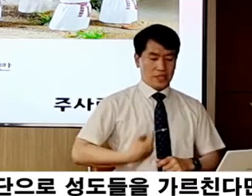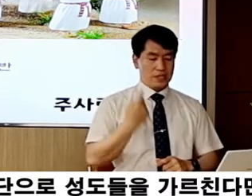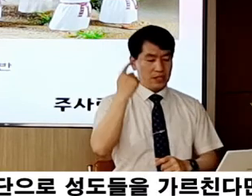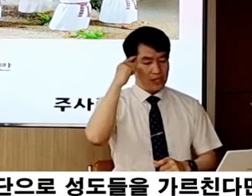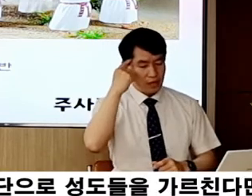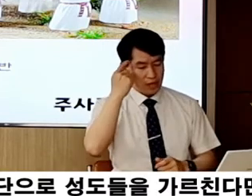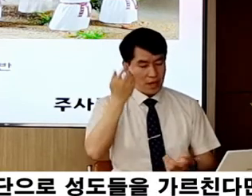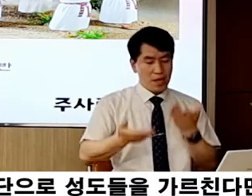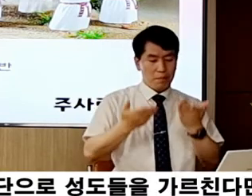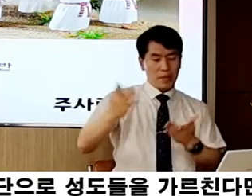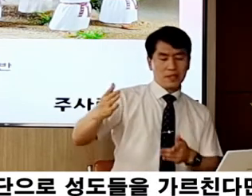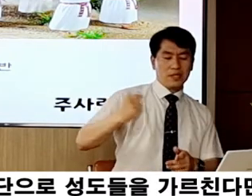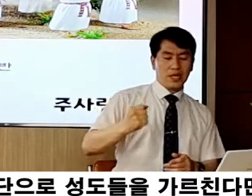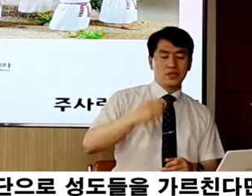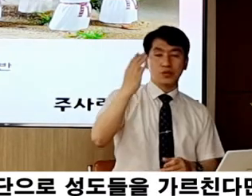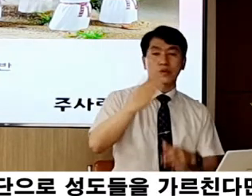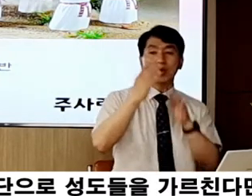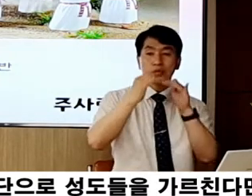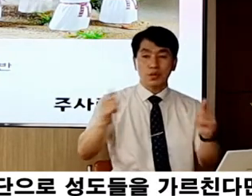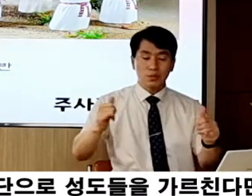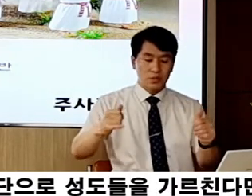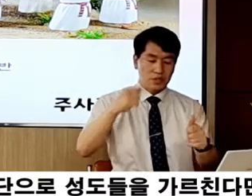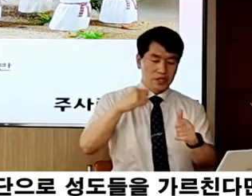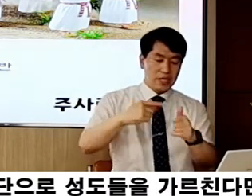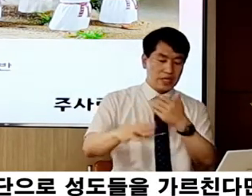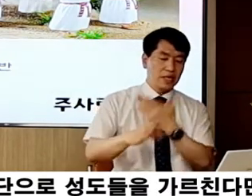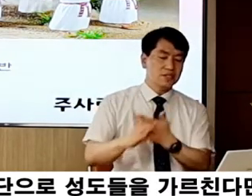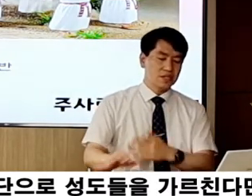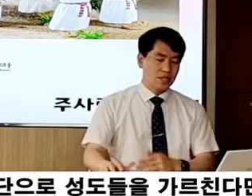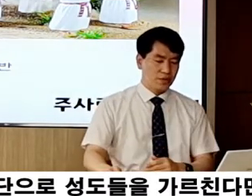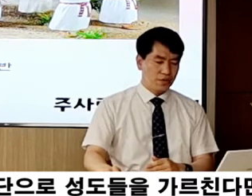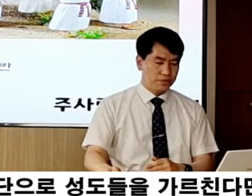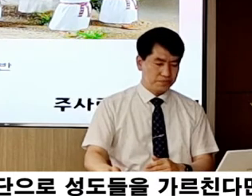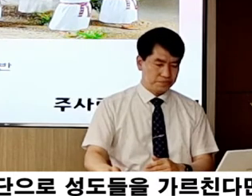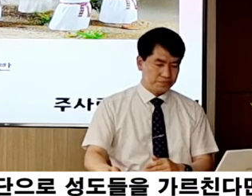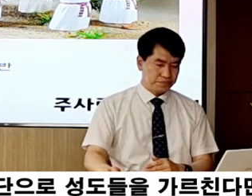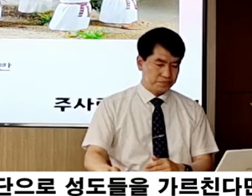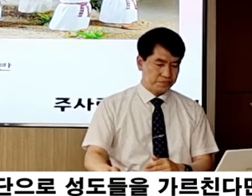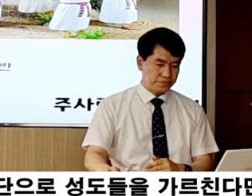자신의 생각과 판단 가지고 성도들을 가르친다면